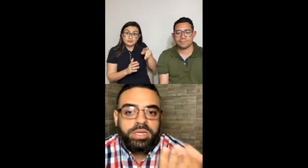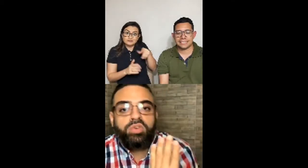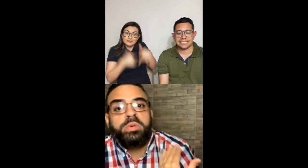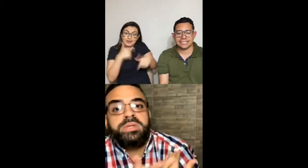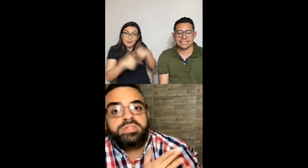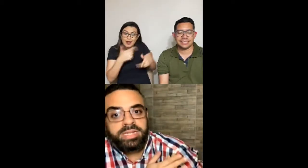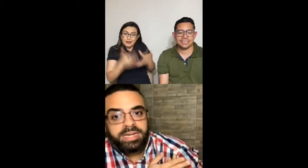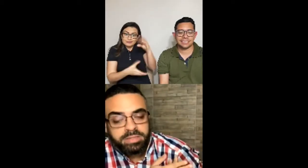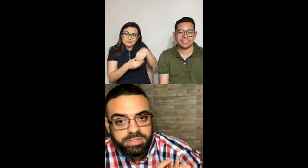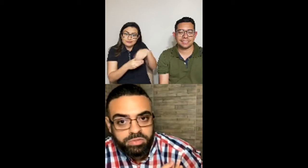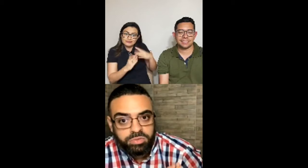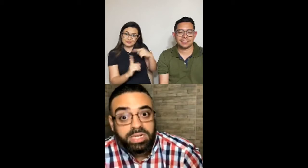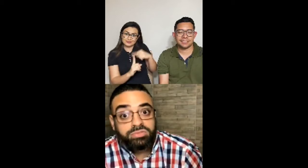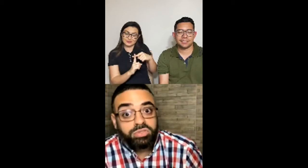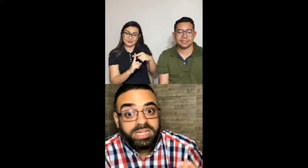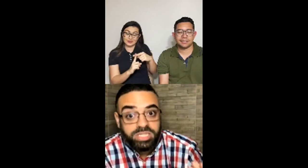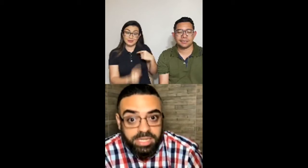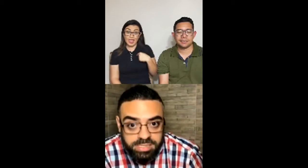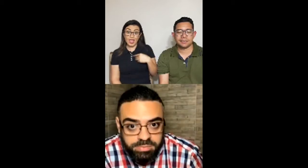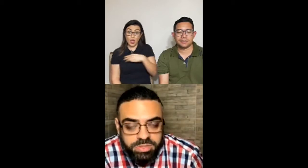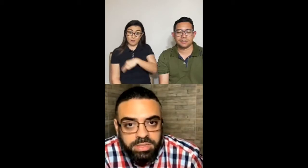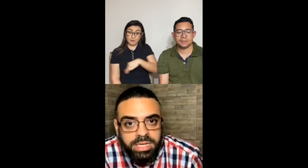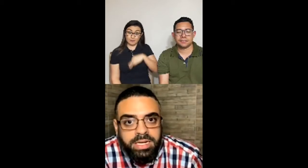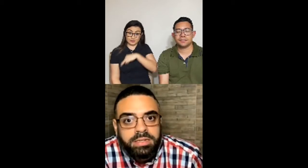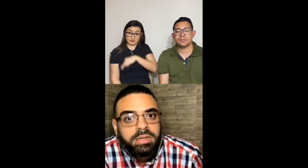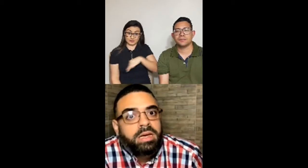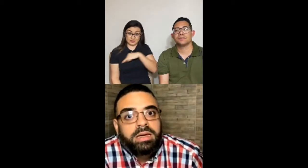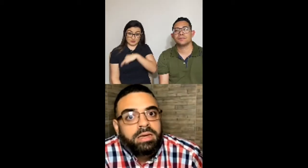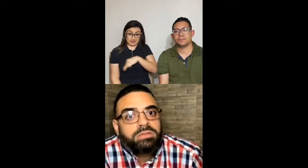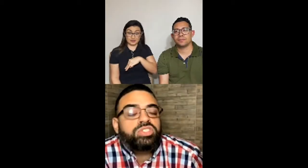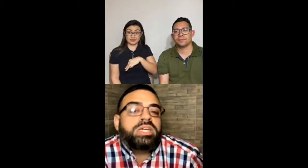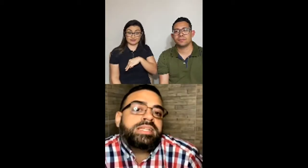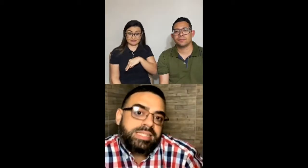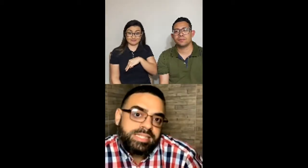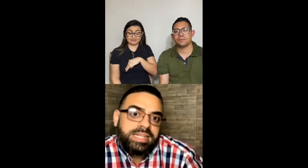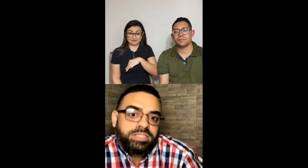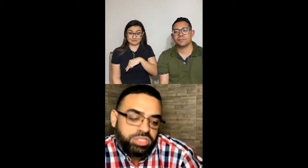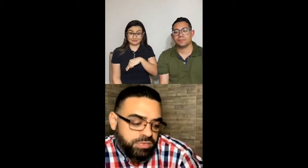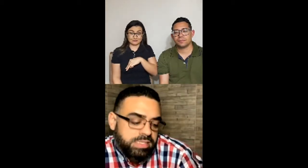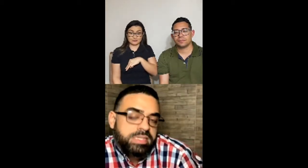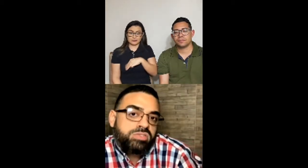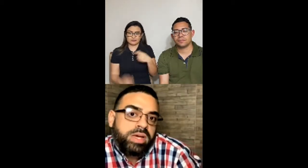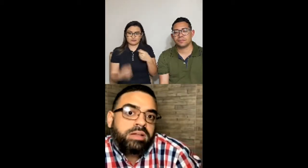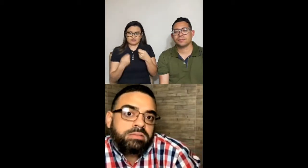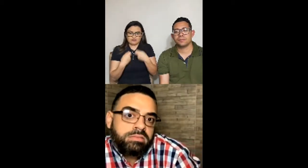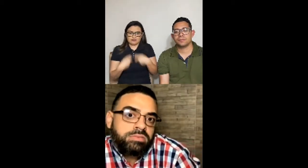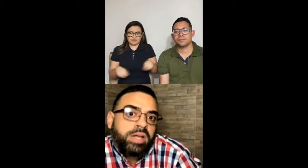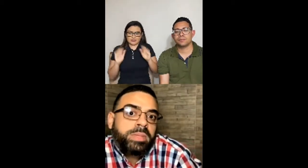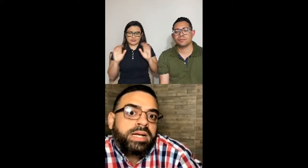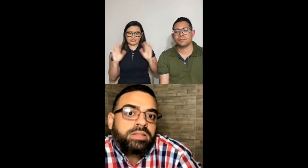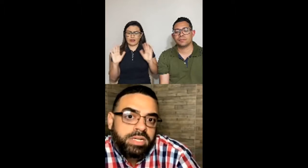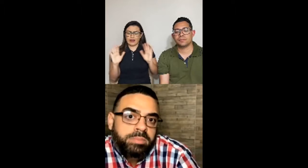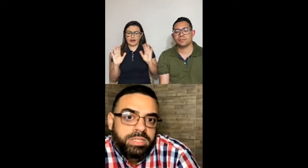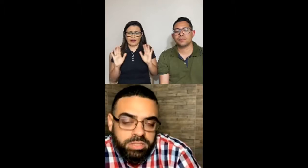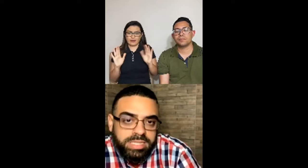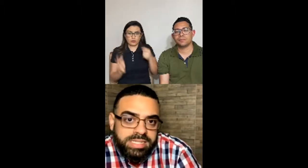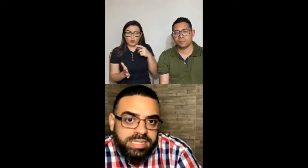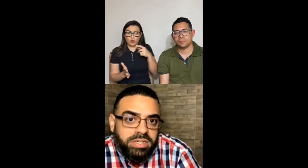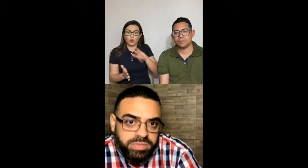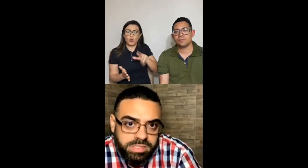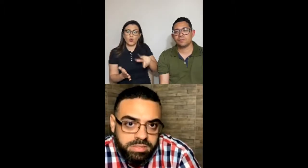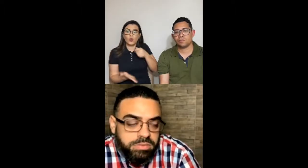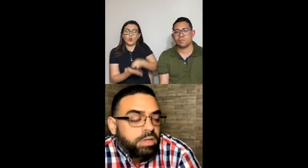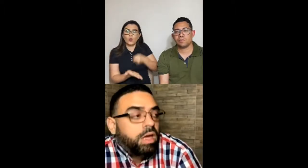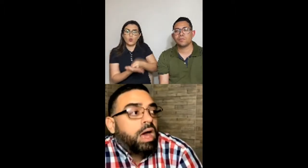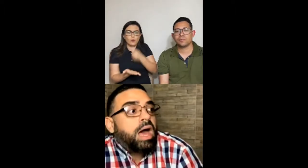com ele. Aí eu, opa, como é que eu vou fazer? Porque eu, como missionário transcultural de uma agência missionária, eu não